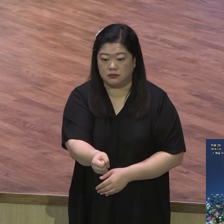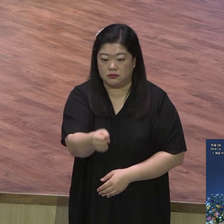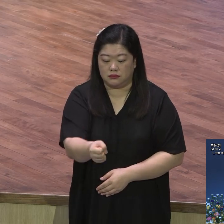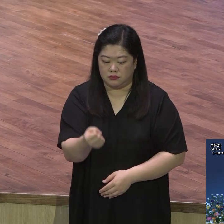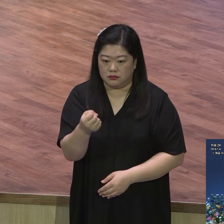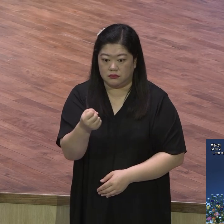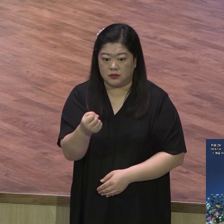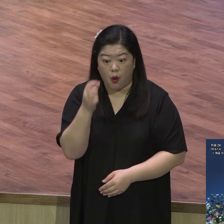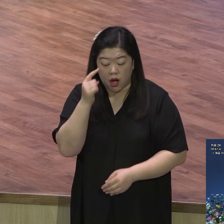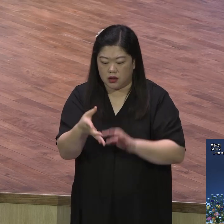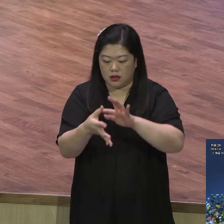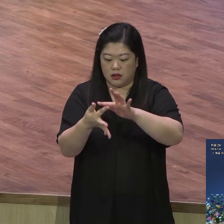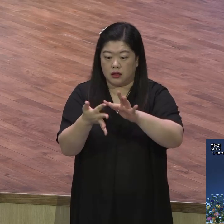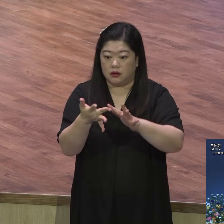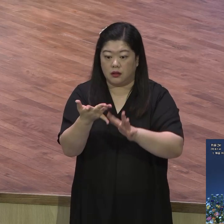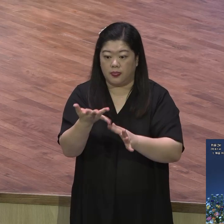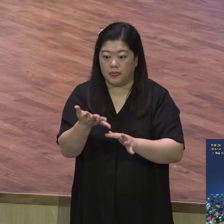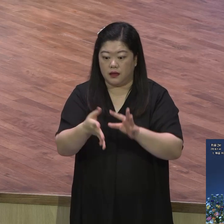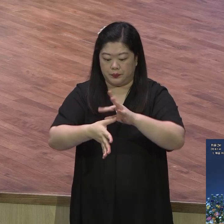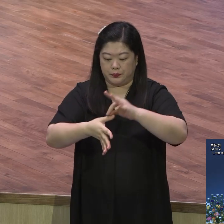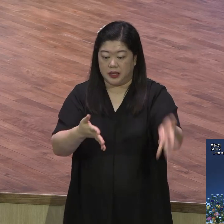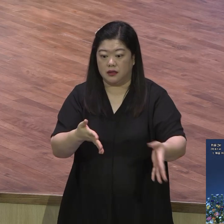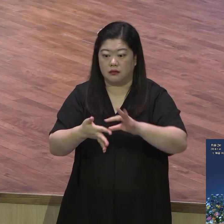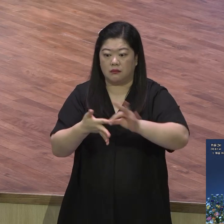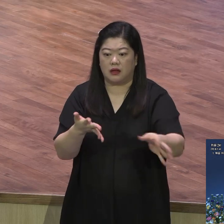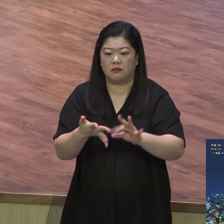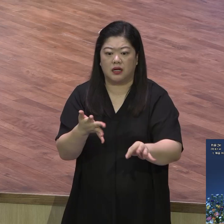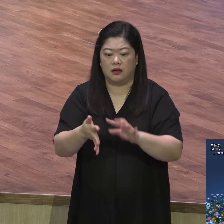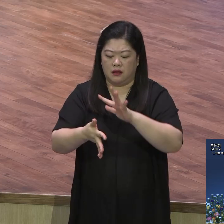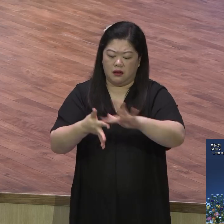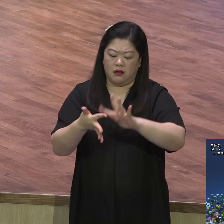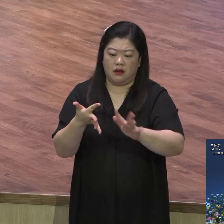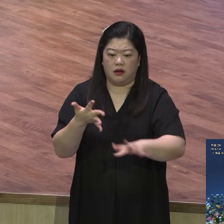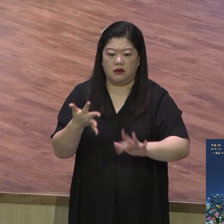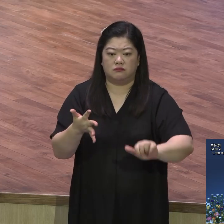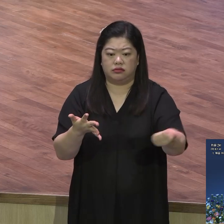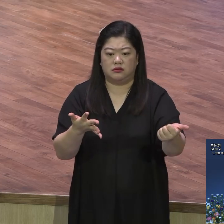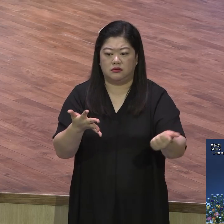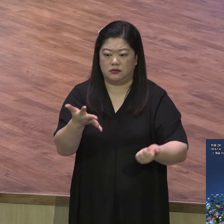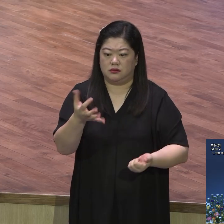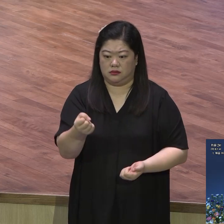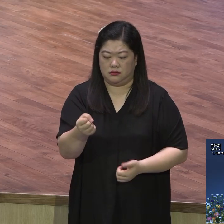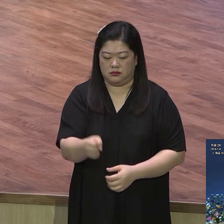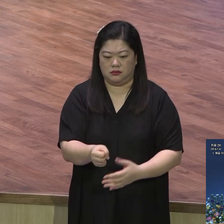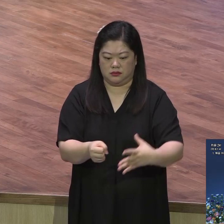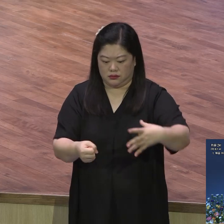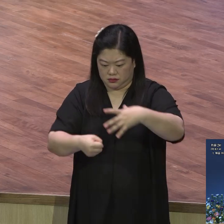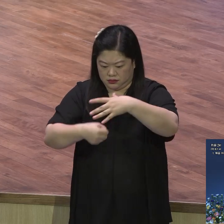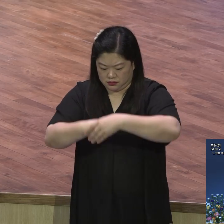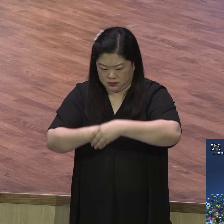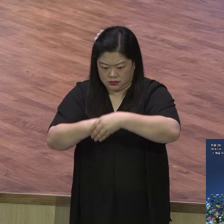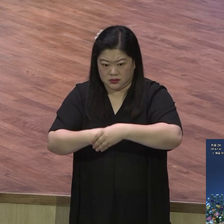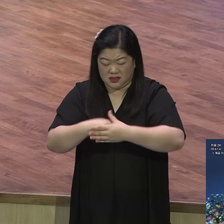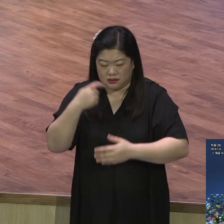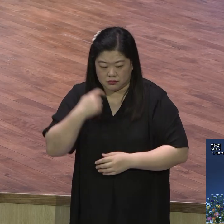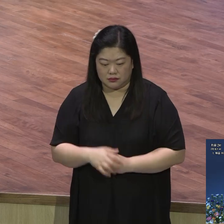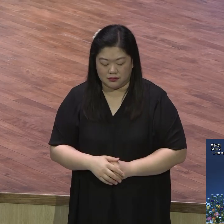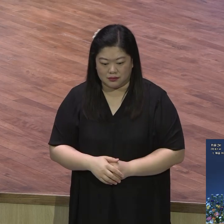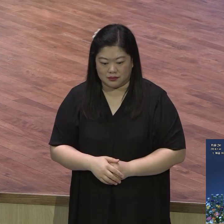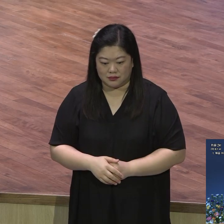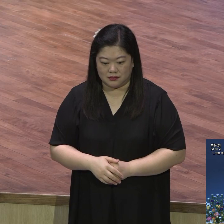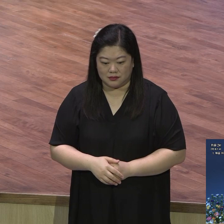약이 이거 떨어뜨리부터 하나씩 다 아무 감각이 없어요. 자극이 나면 하나 뚝 떨어져 있어요. 이게 나환자예요. 뚝 아무 감각이 없어요.